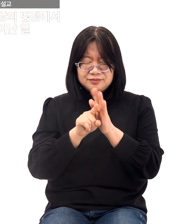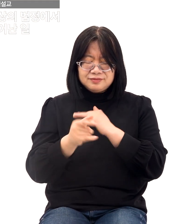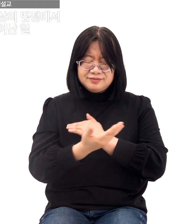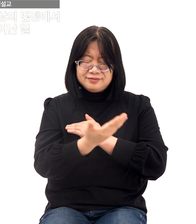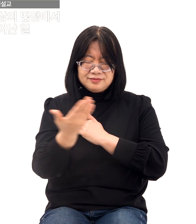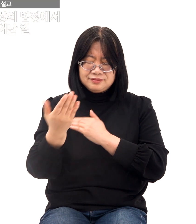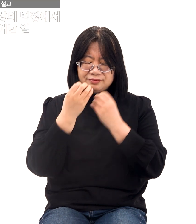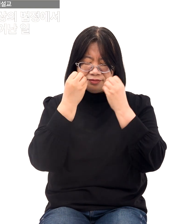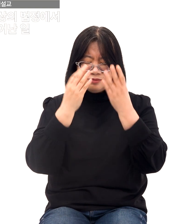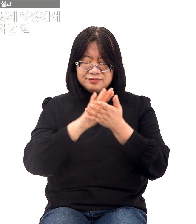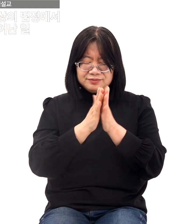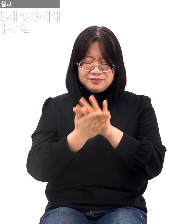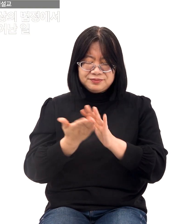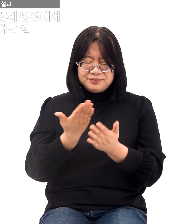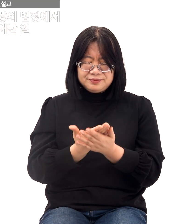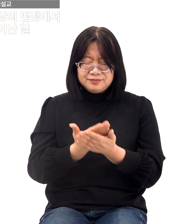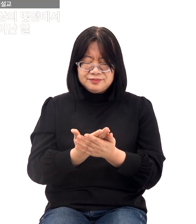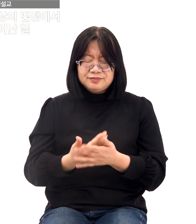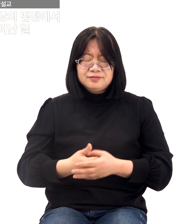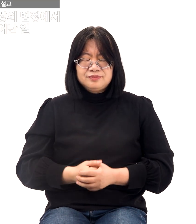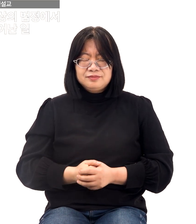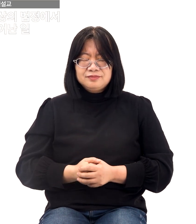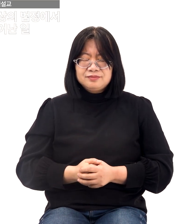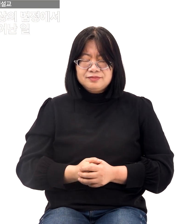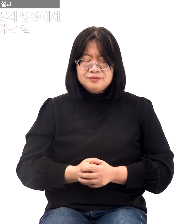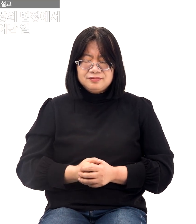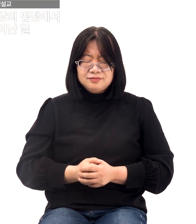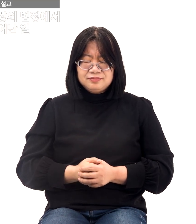저들을 새롭게 하여 주시옵소서.